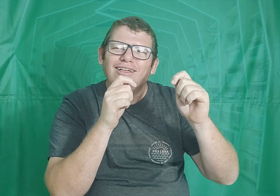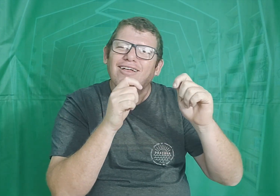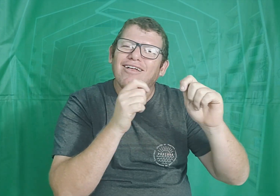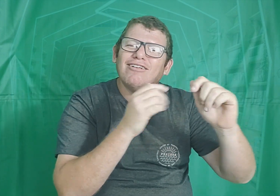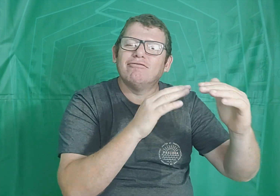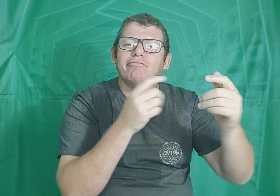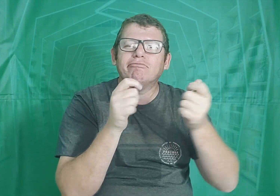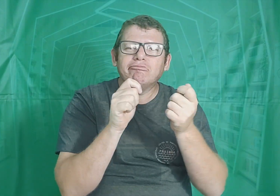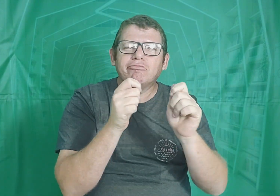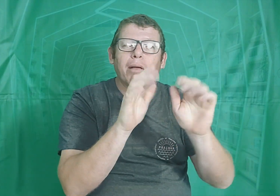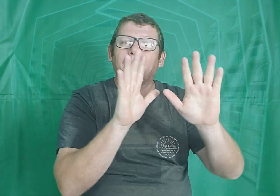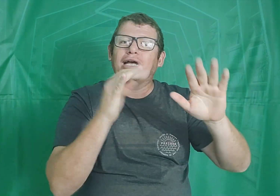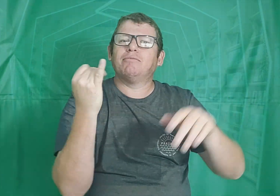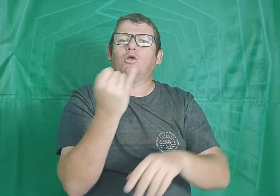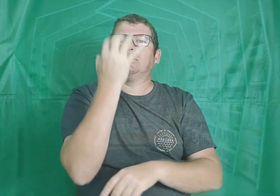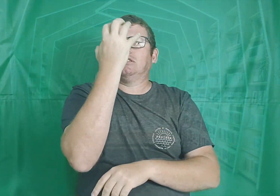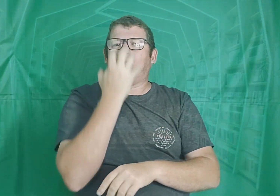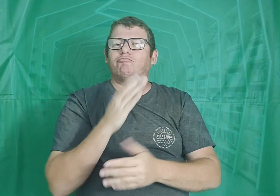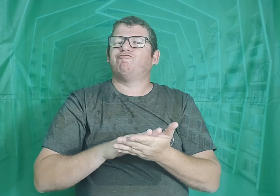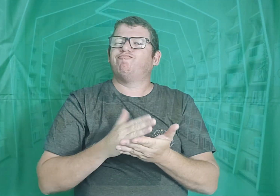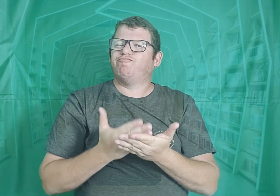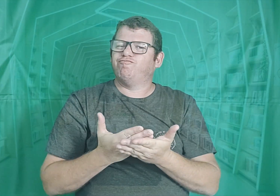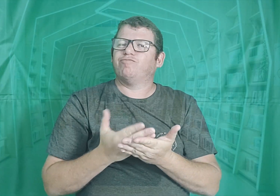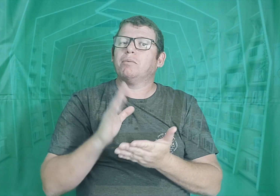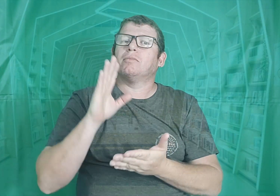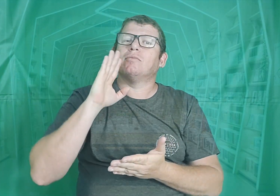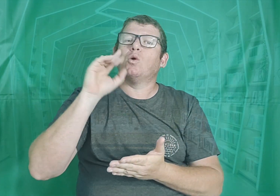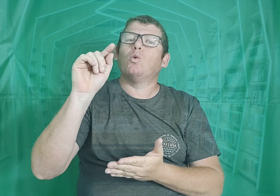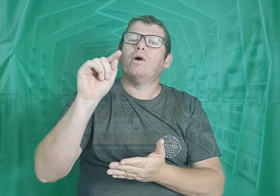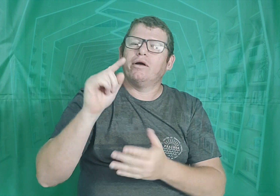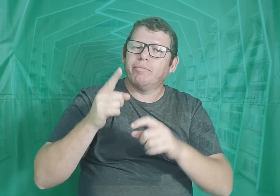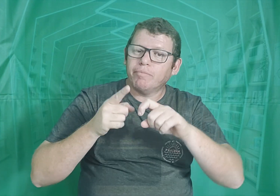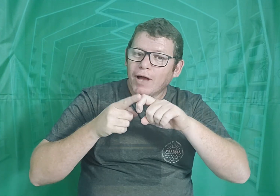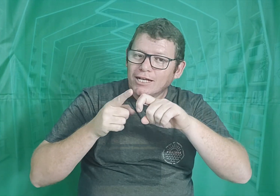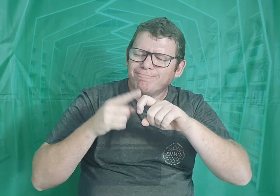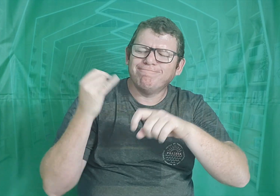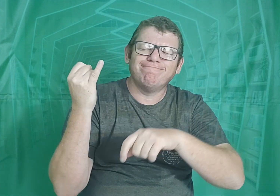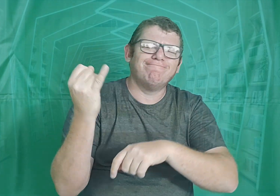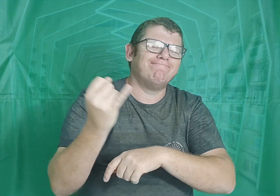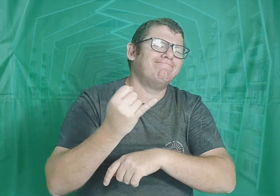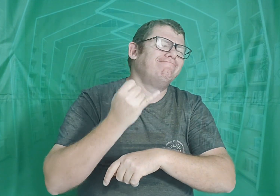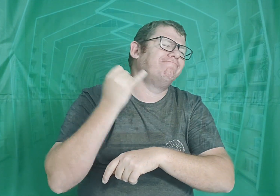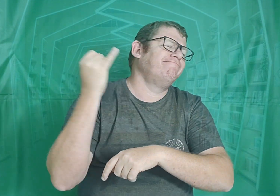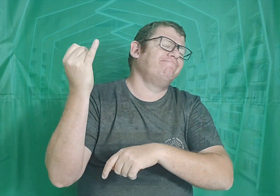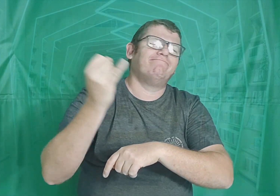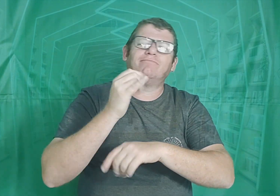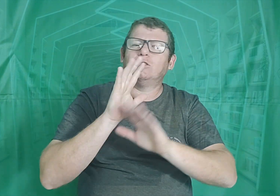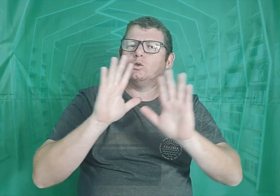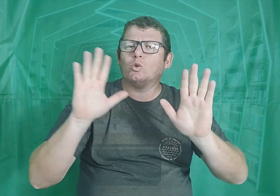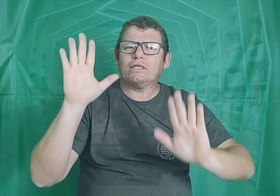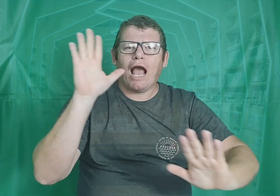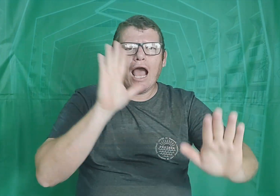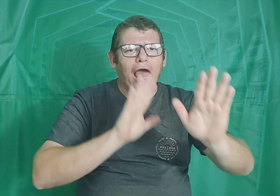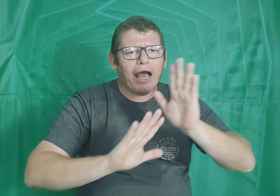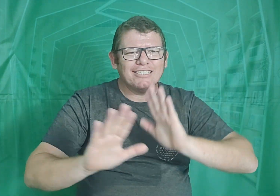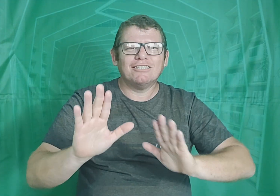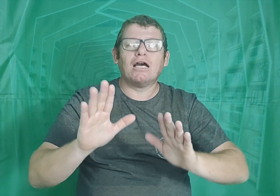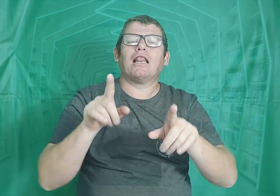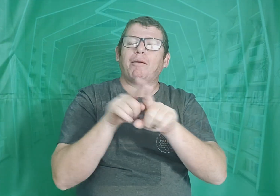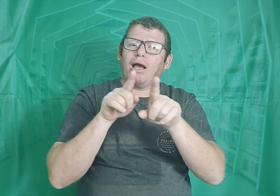seria fundamental ter intérpretes em cada um desses lugares, especialmente em situações sensíveis como saúde e em questões legais,